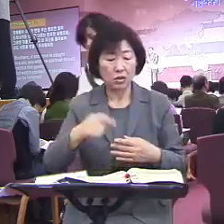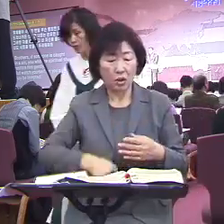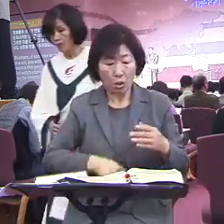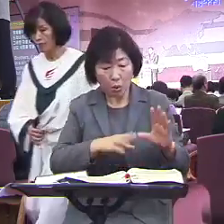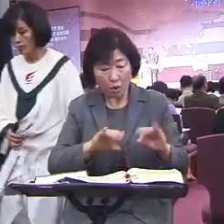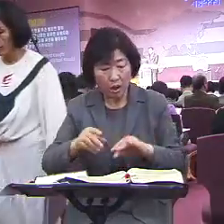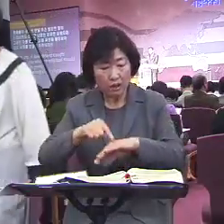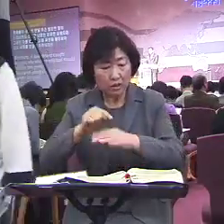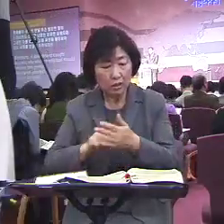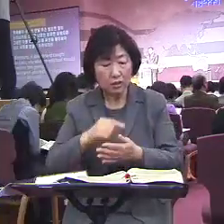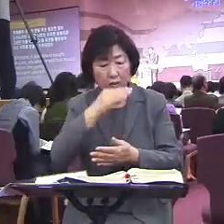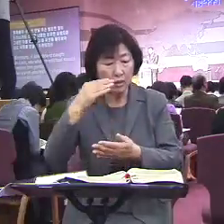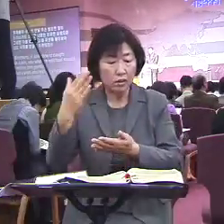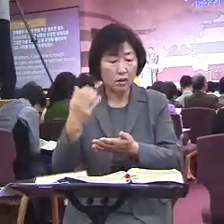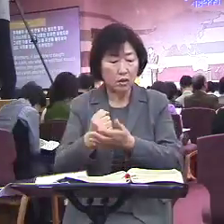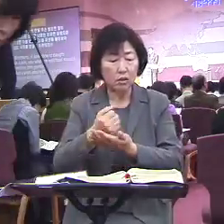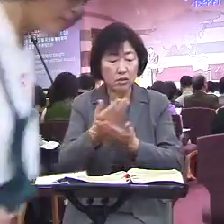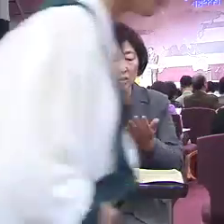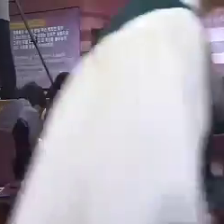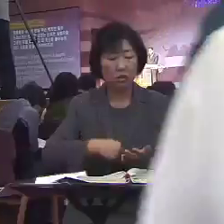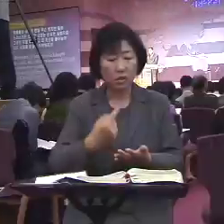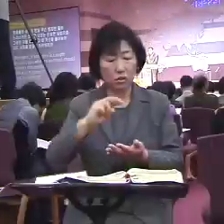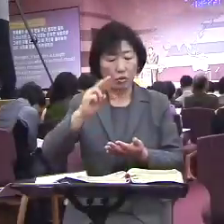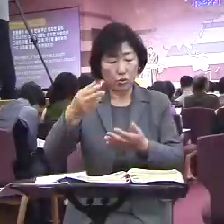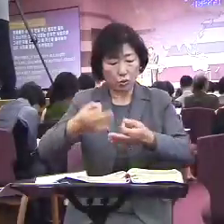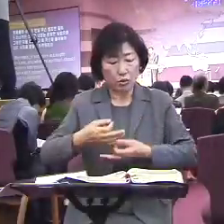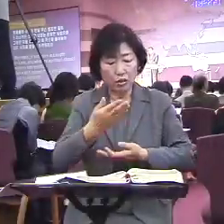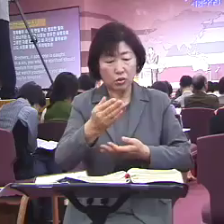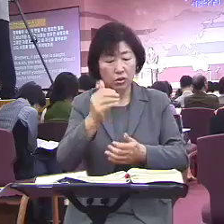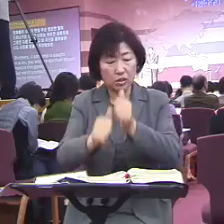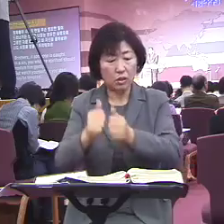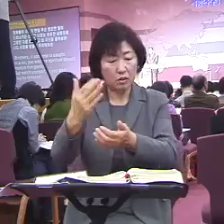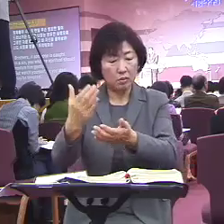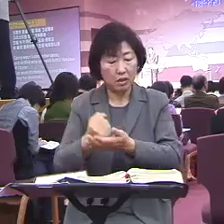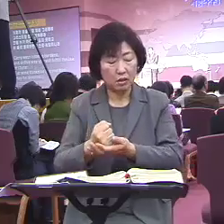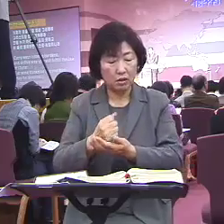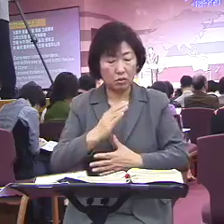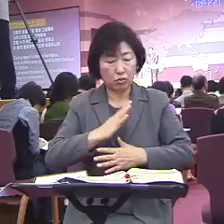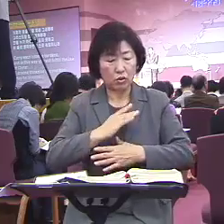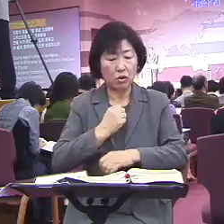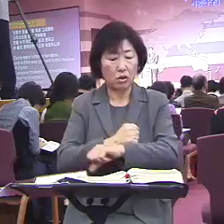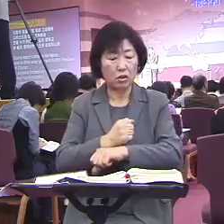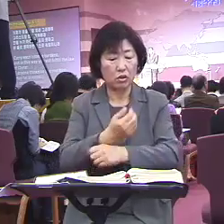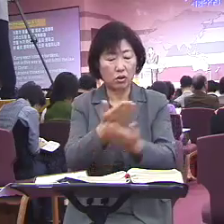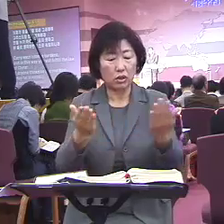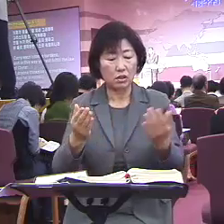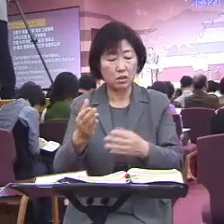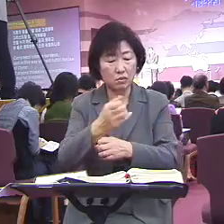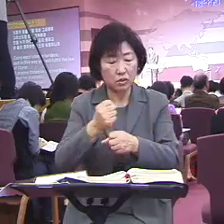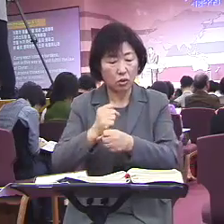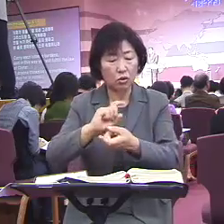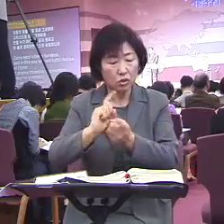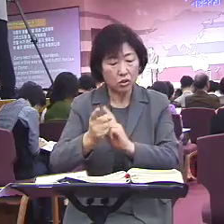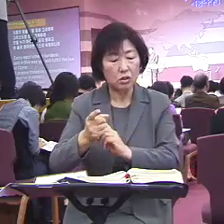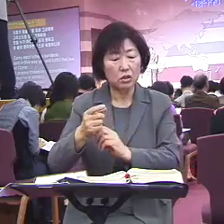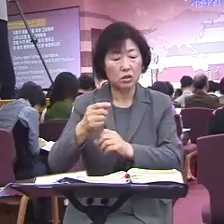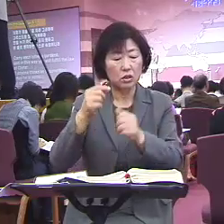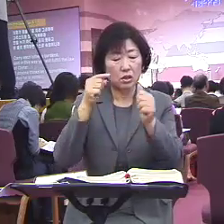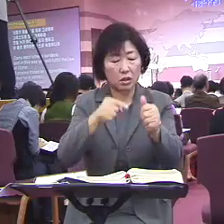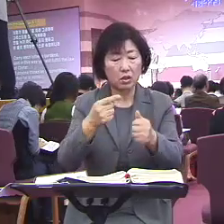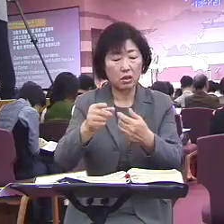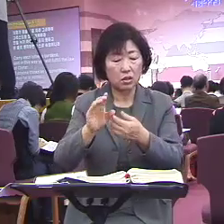그러한 자를 바로잡고 너 자신을 돌아보아 너도 시험을 받을까 두려워하라. 너희가 징벌